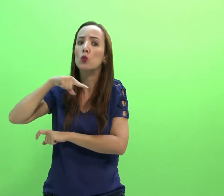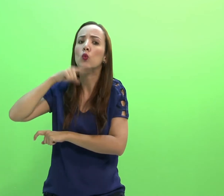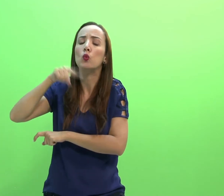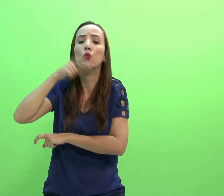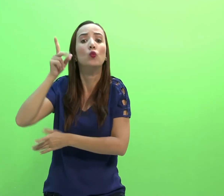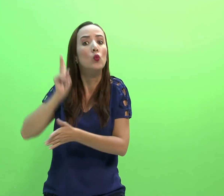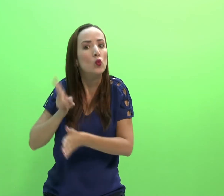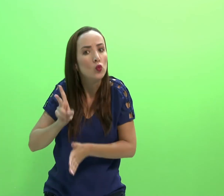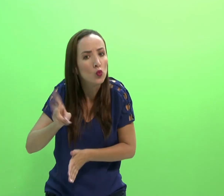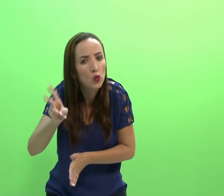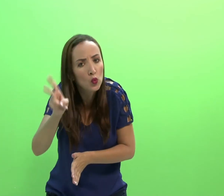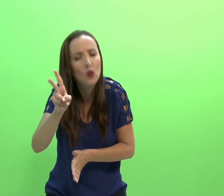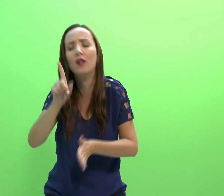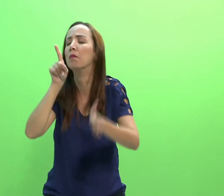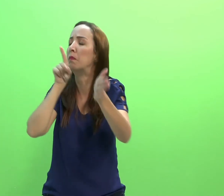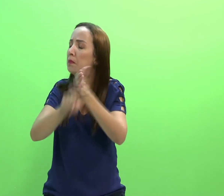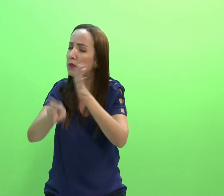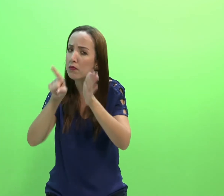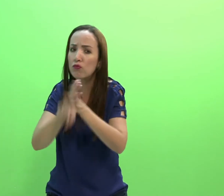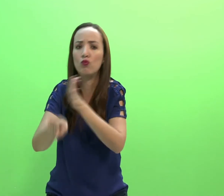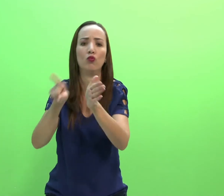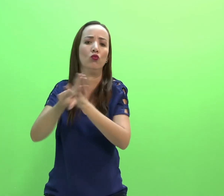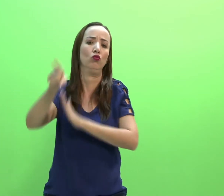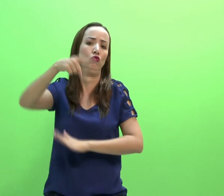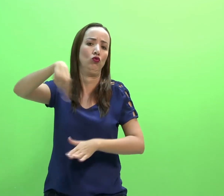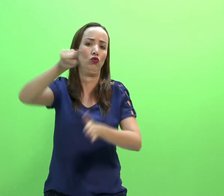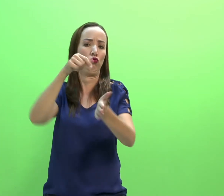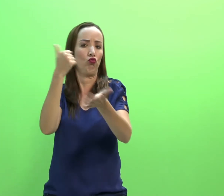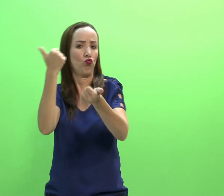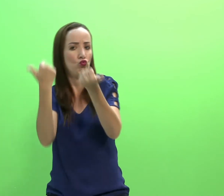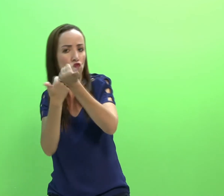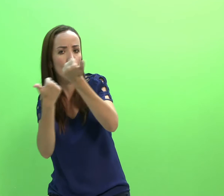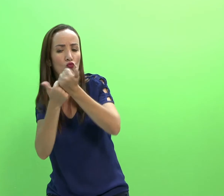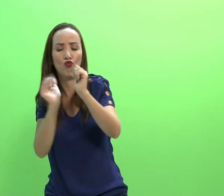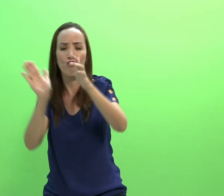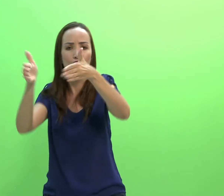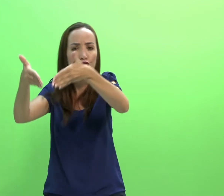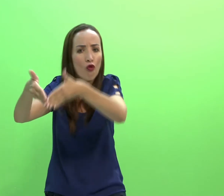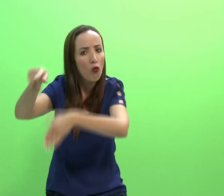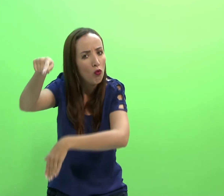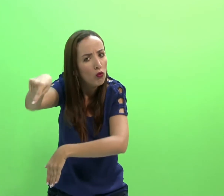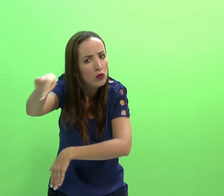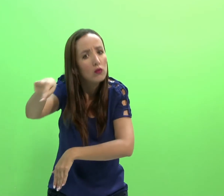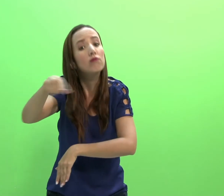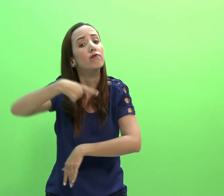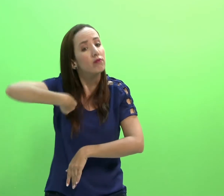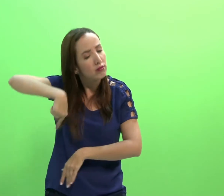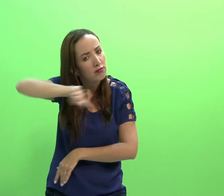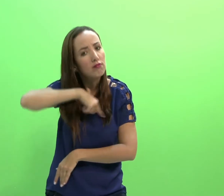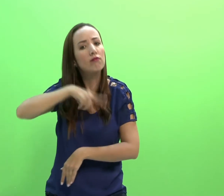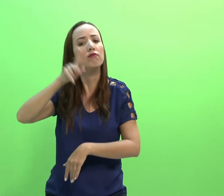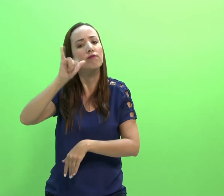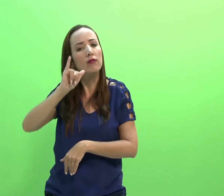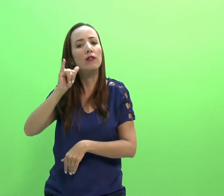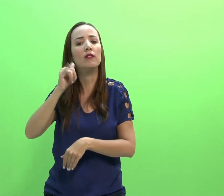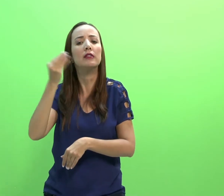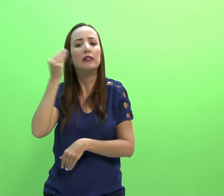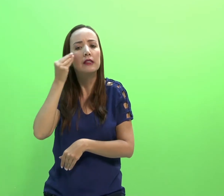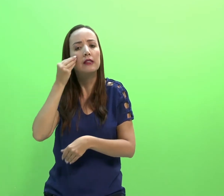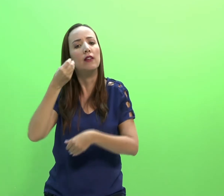quantas vezes forem necessárias. Se a dúvida persistir, pergunte ao tutor no fórum, que